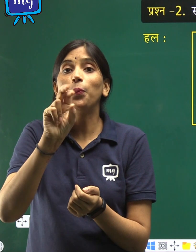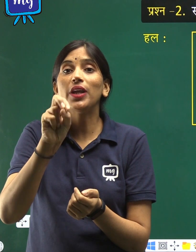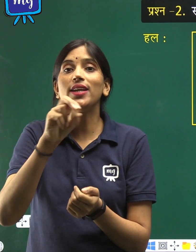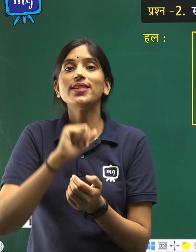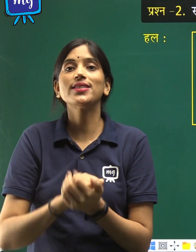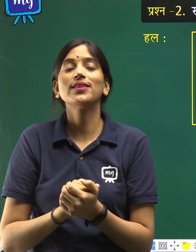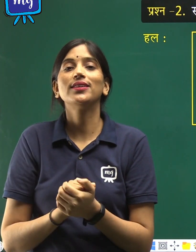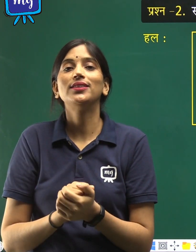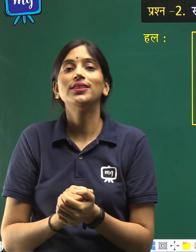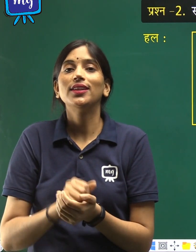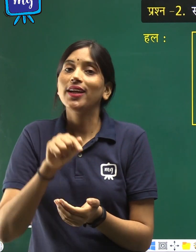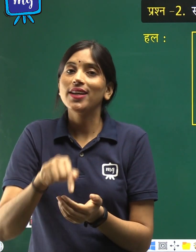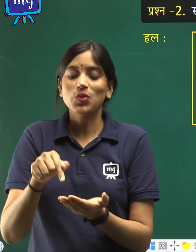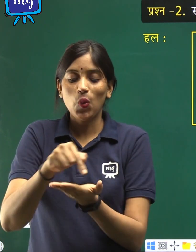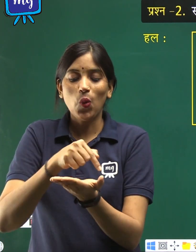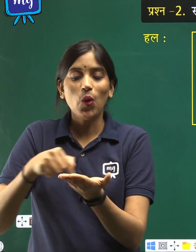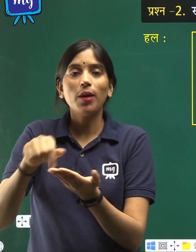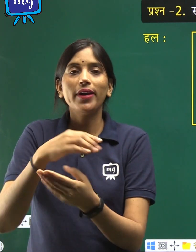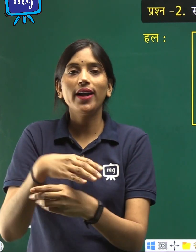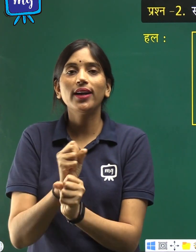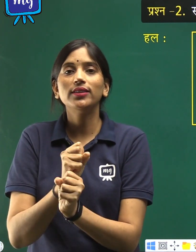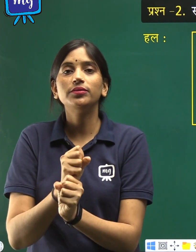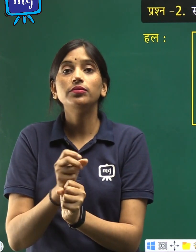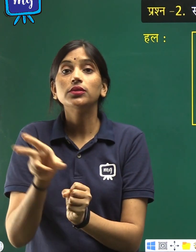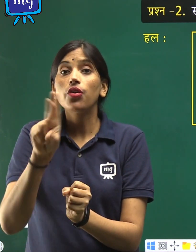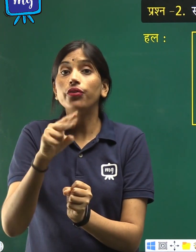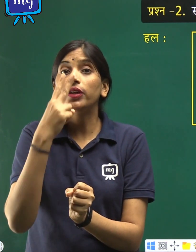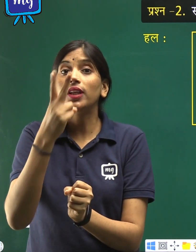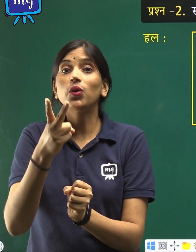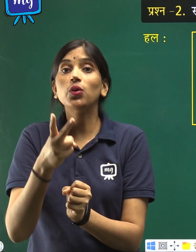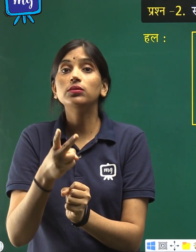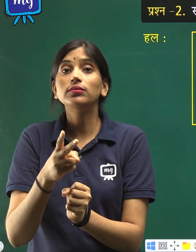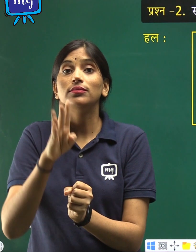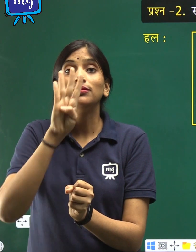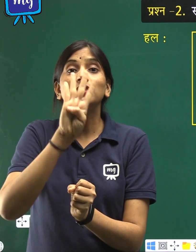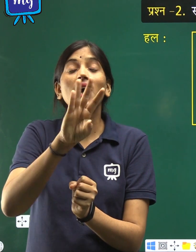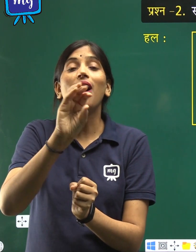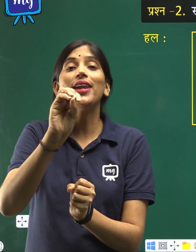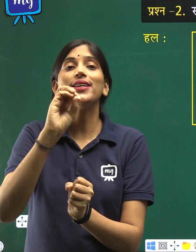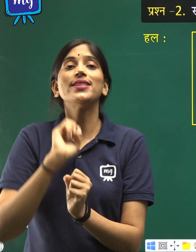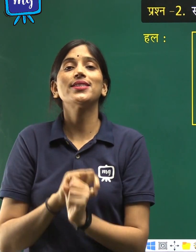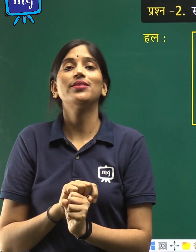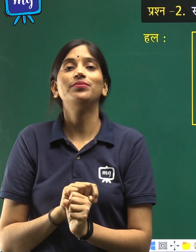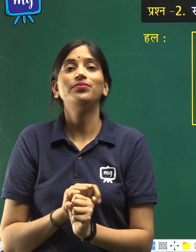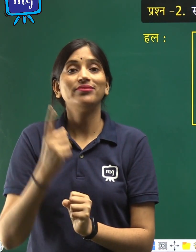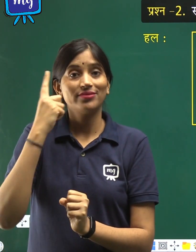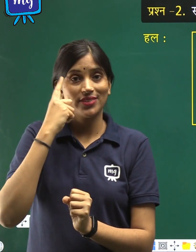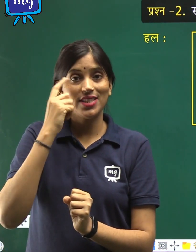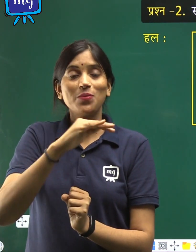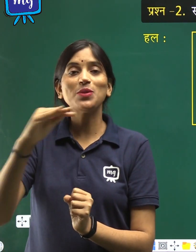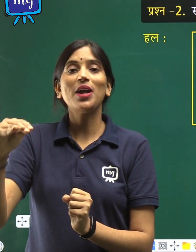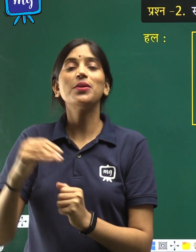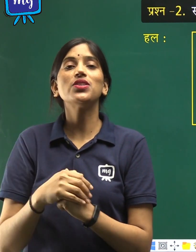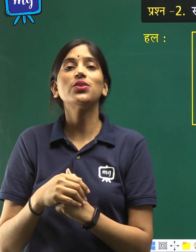20, इसको गोला बनाया। फिर देखो 40। समझ में आया